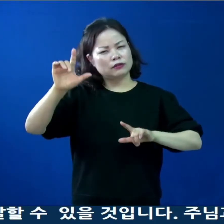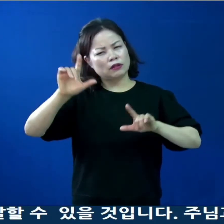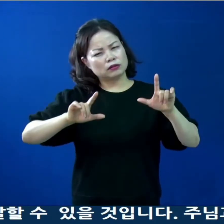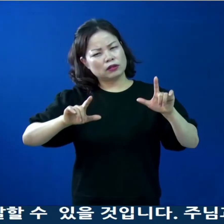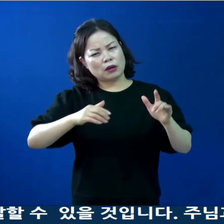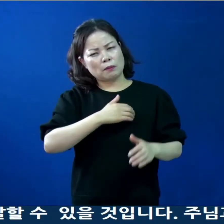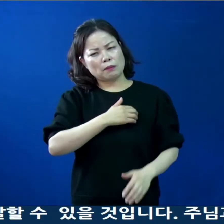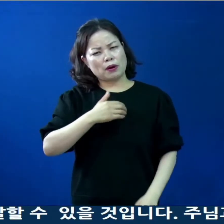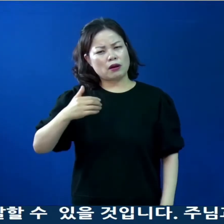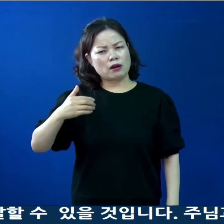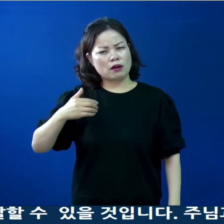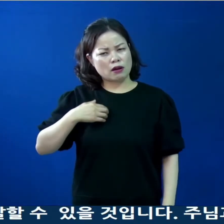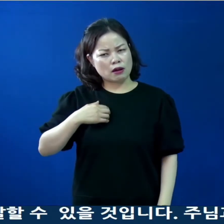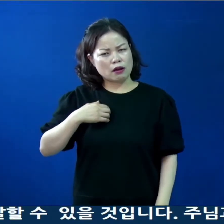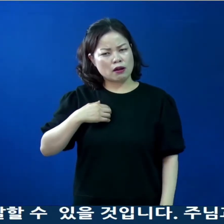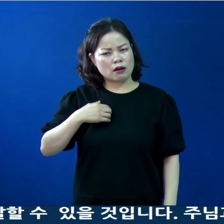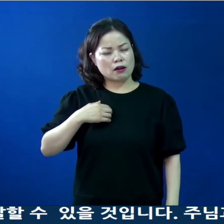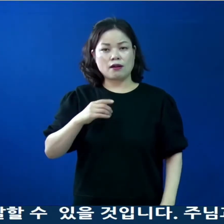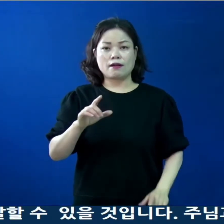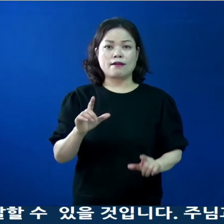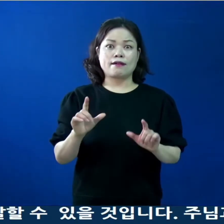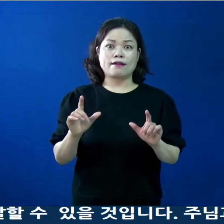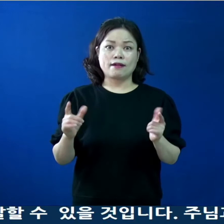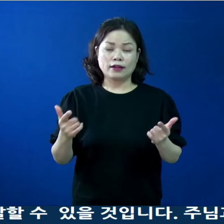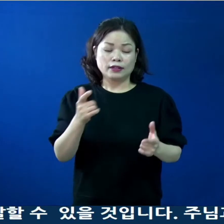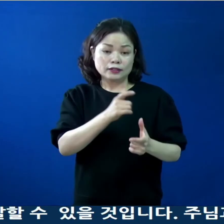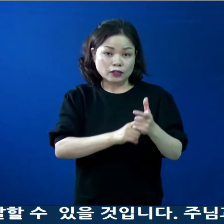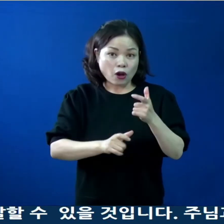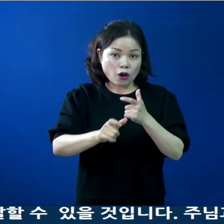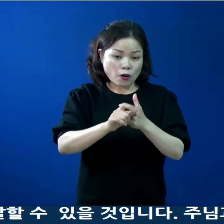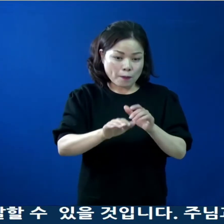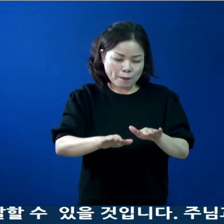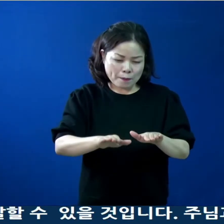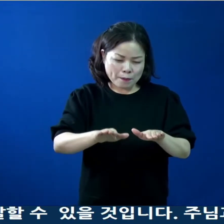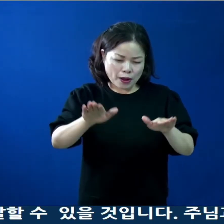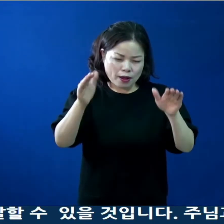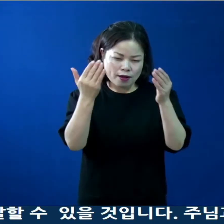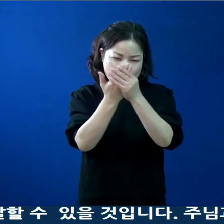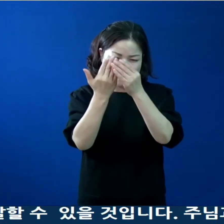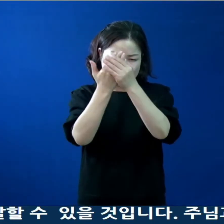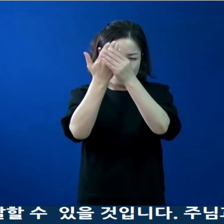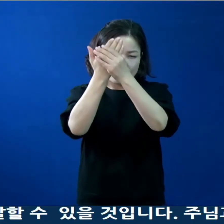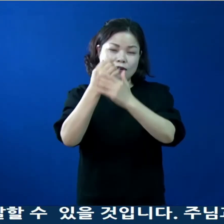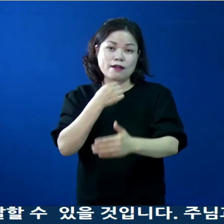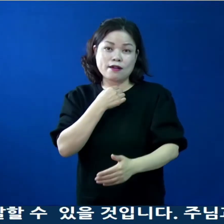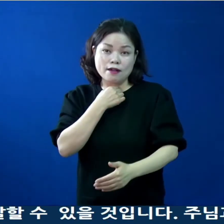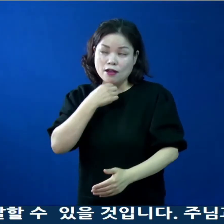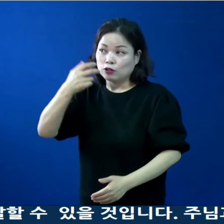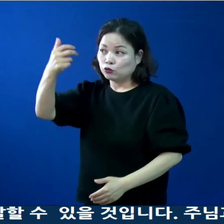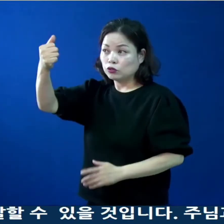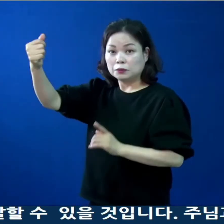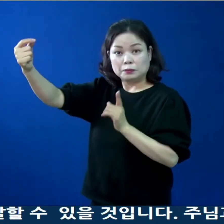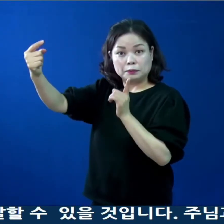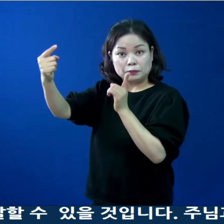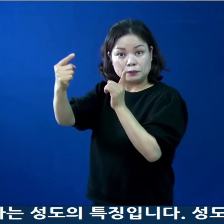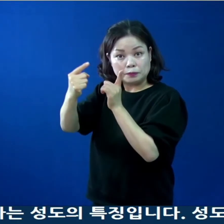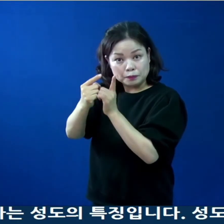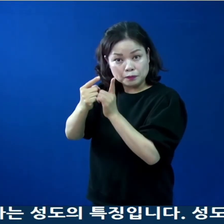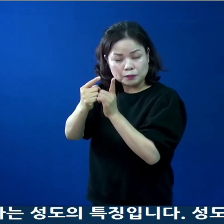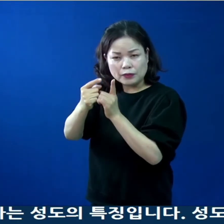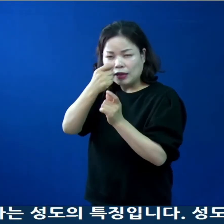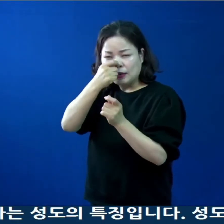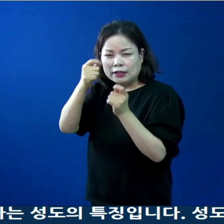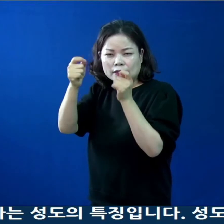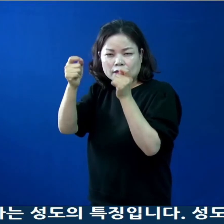만족하지 않는 것입니다. 더 성장하고 싶고 더 주님을 만나고 싶고 더 친밀히